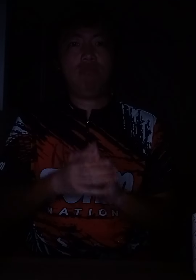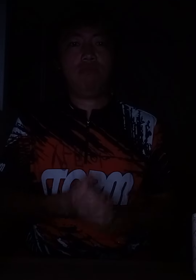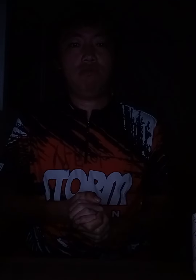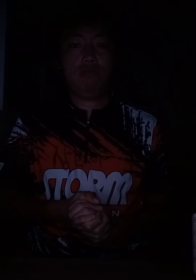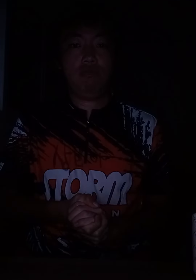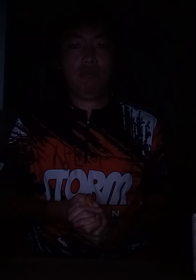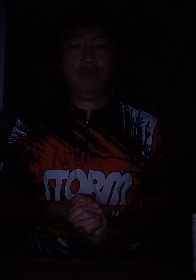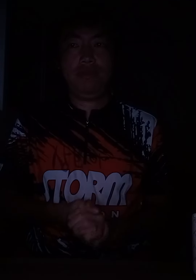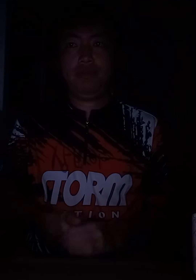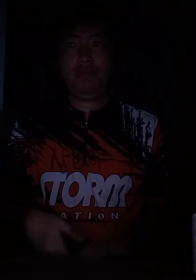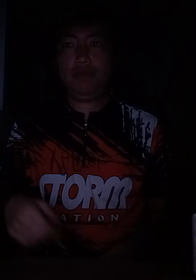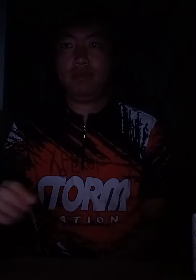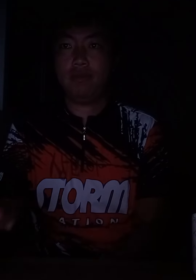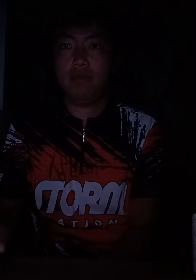SBS 정만석입니다.